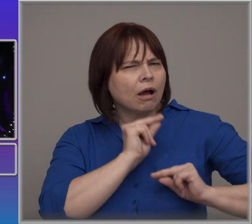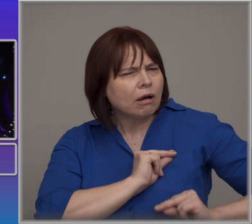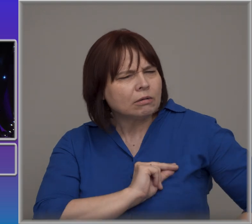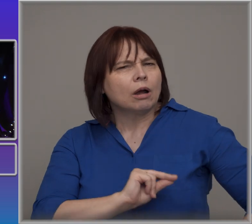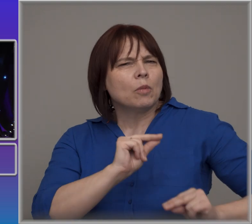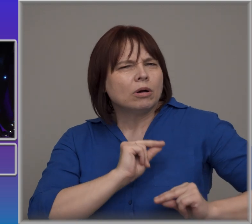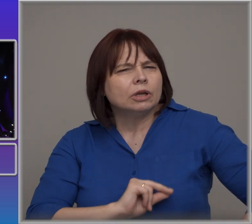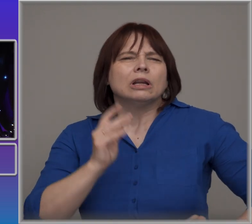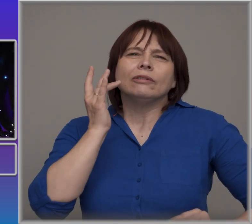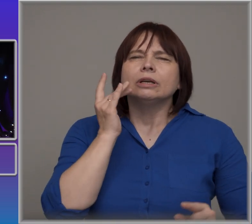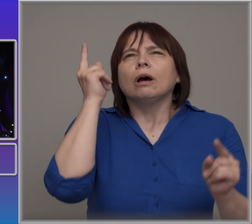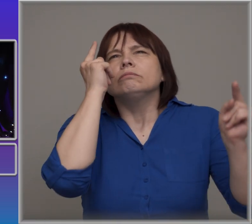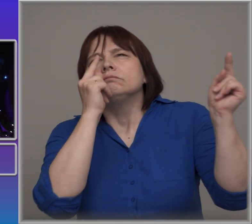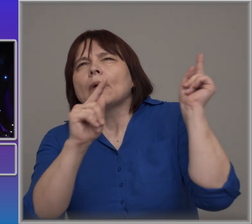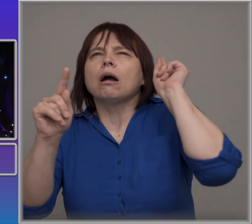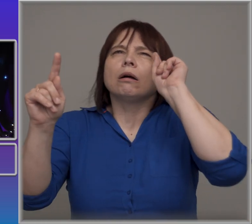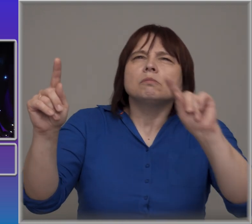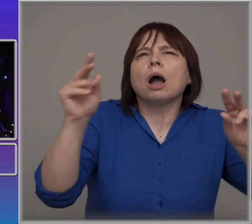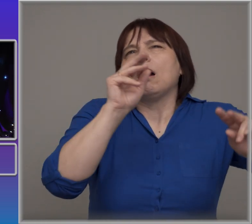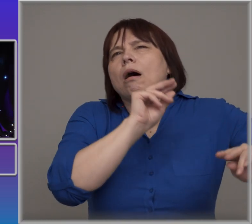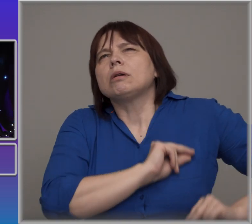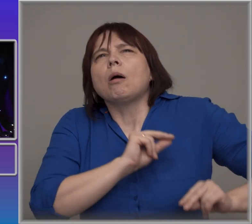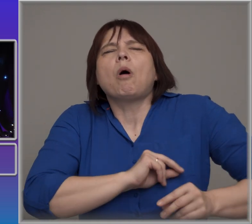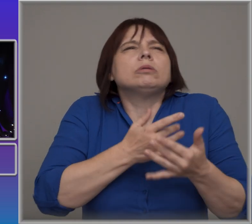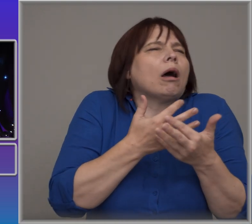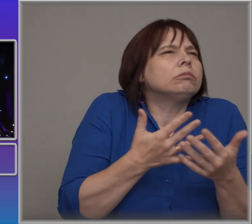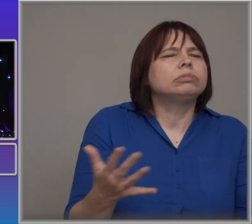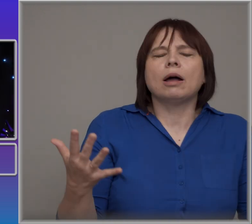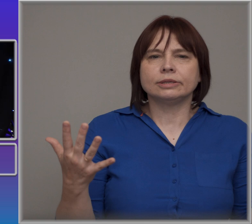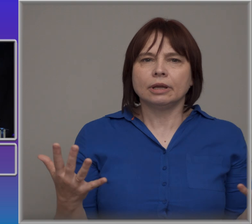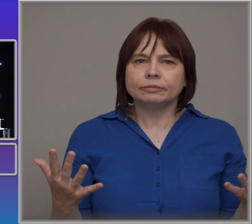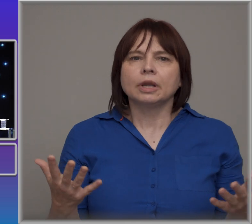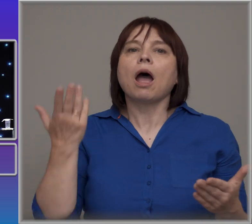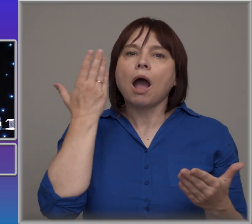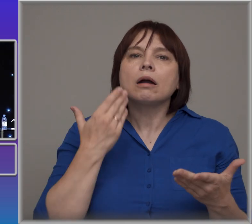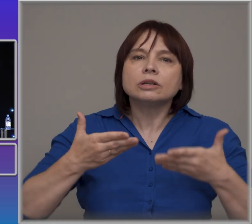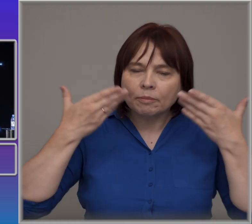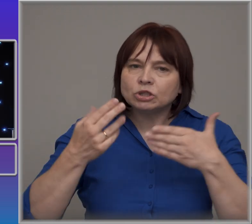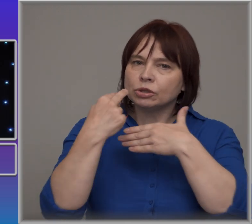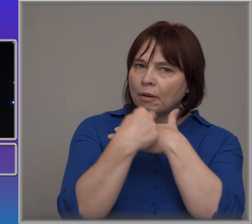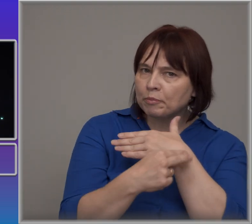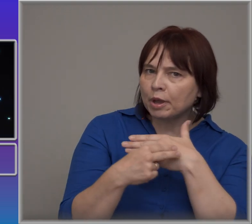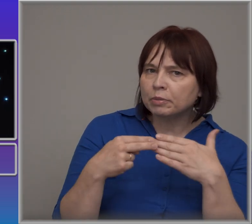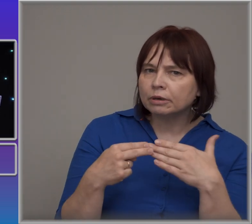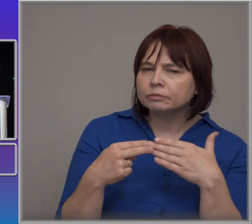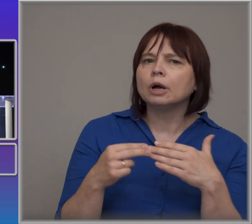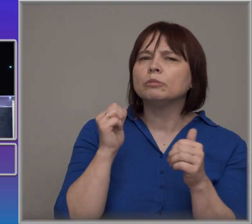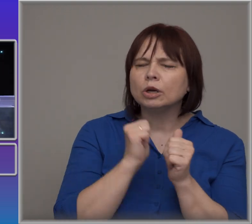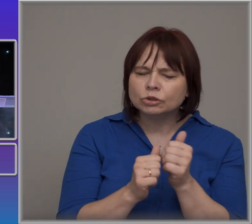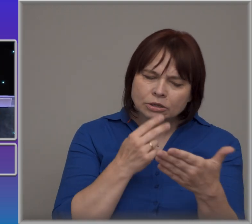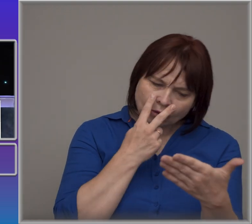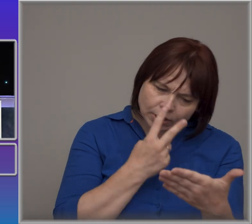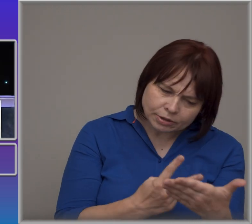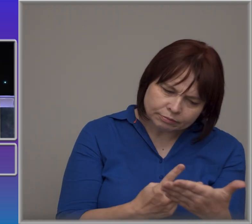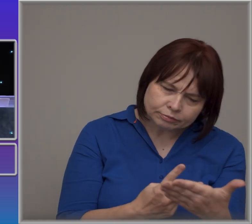можем понимать, кто мы есть, для чего мы в этом мире, какое наше призвание. И мы об этом посмотрим.